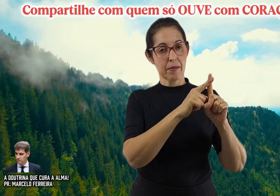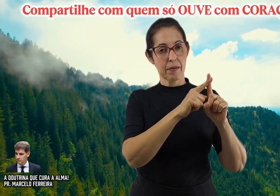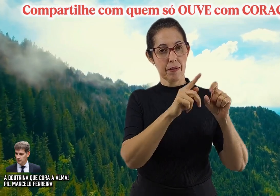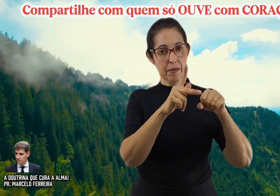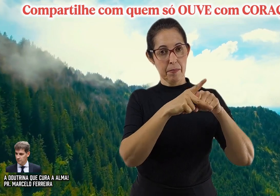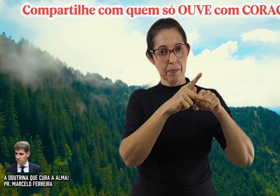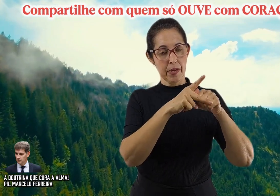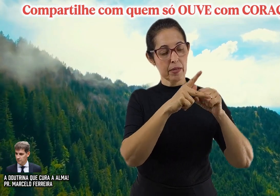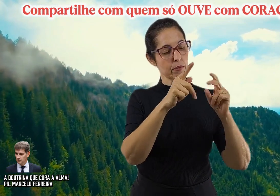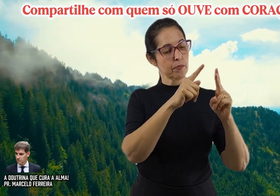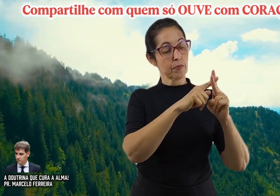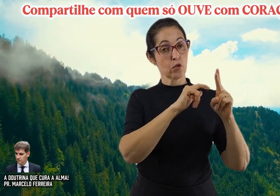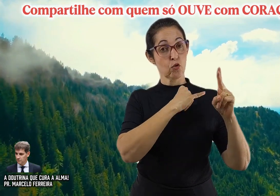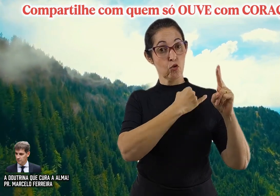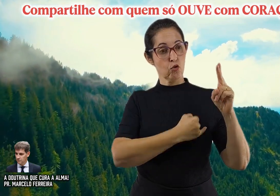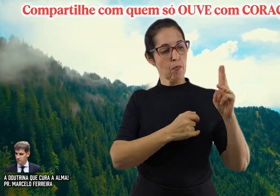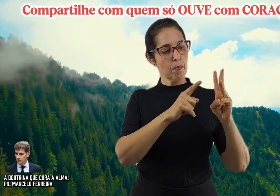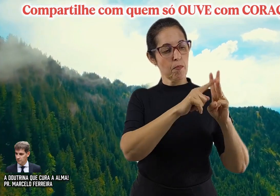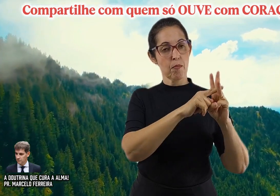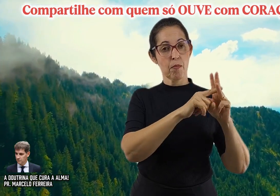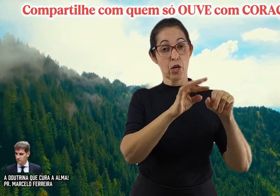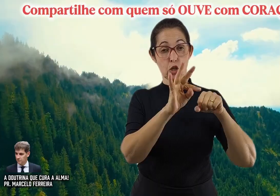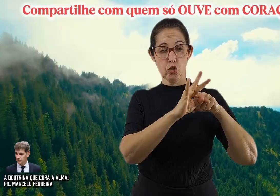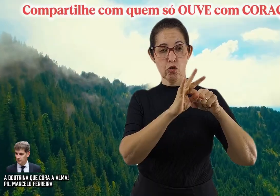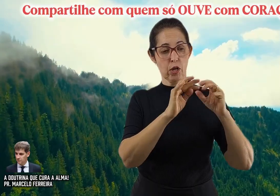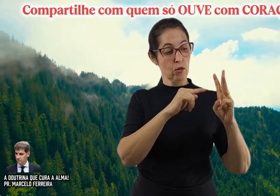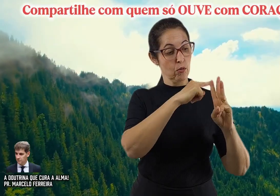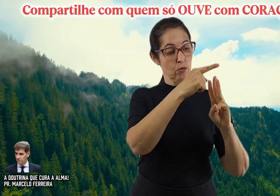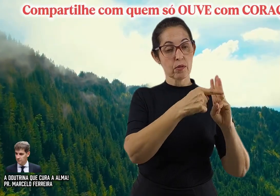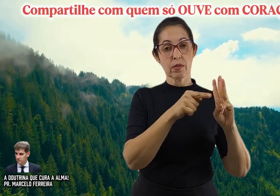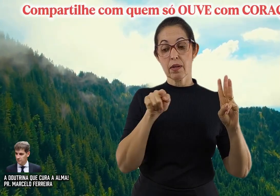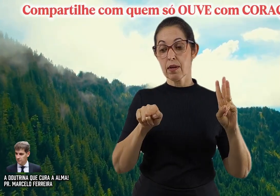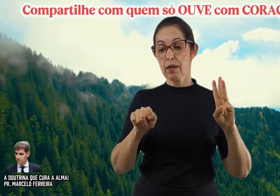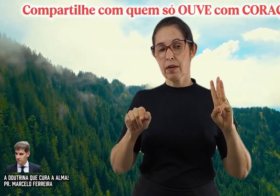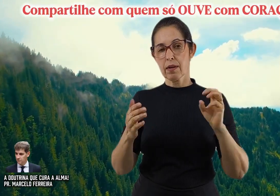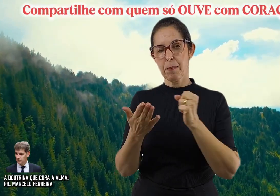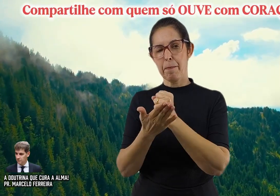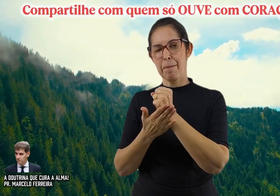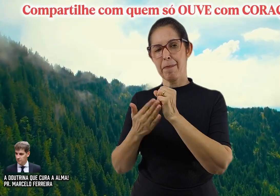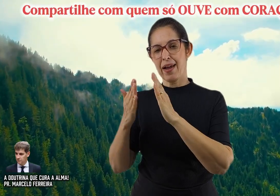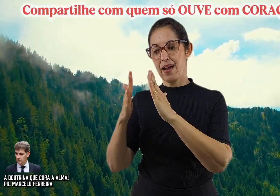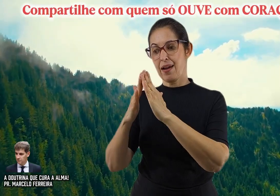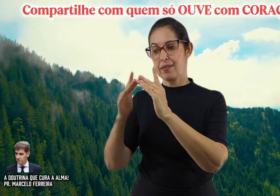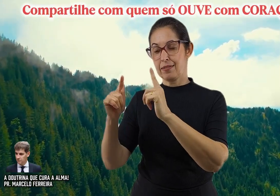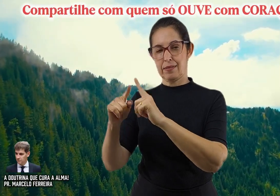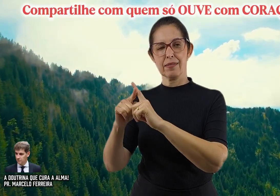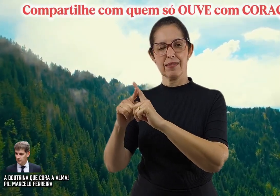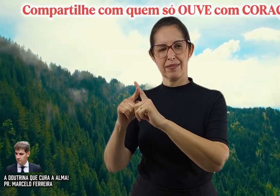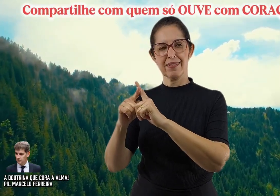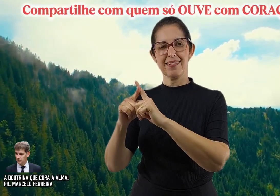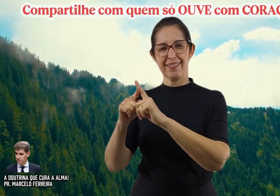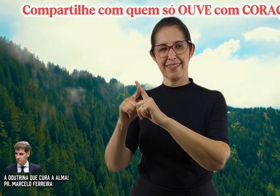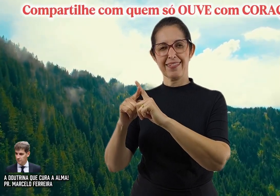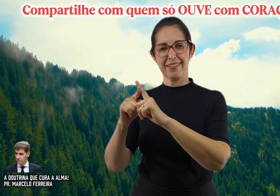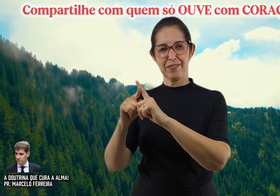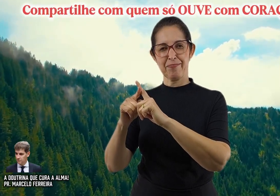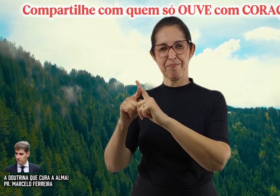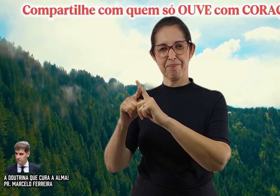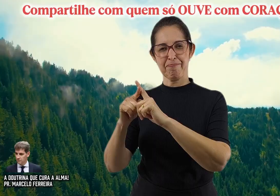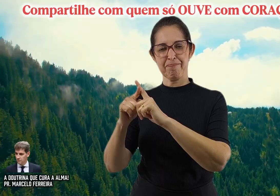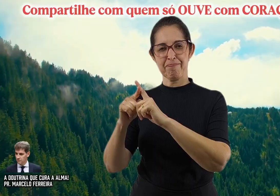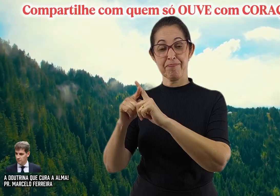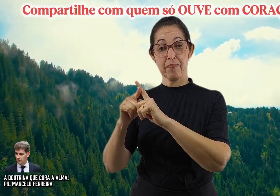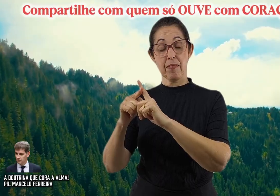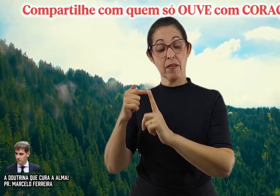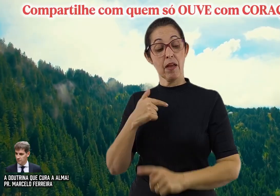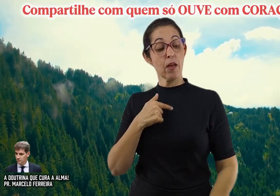Tiago. Tem esse versículo aí? Não, acho que não tem não, né? Não tem não. Olha a expressão de Paulo no livro de Gálatas.